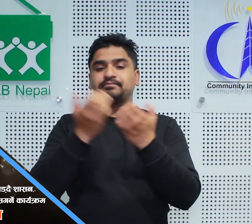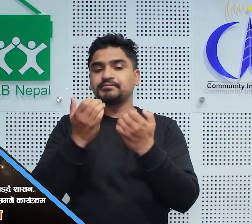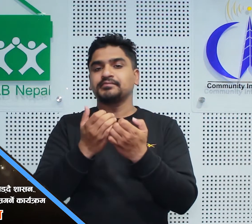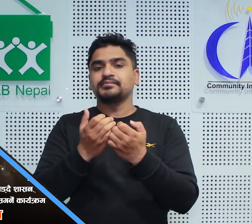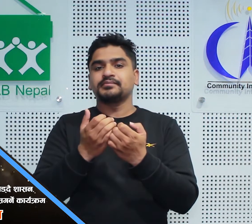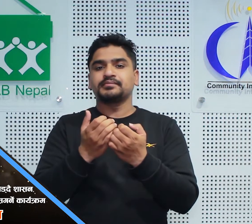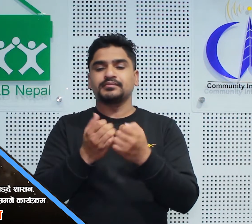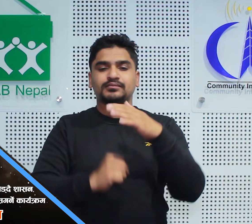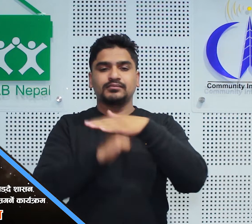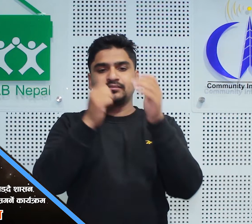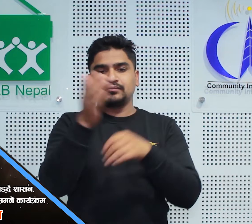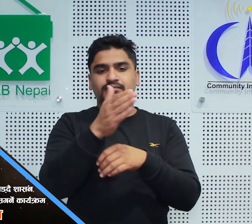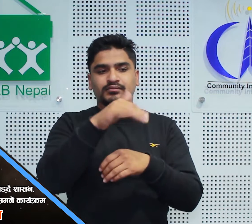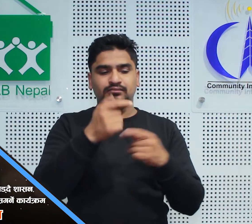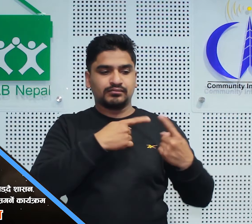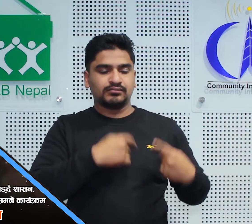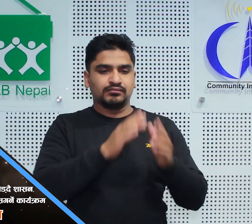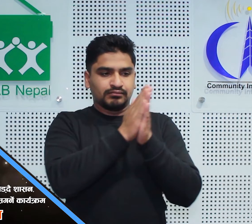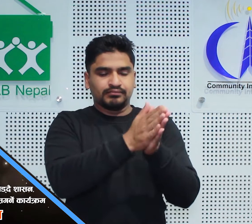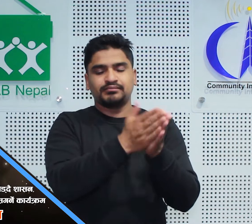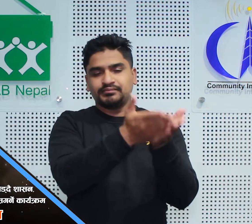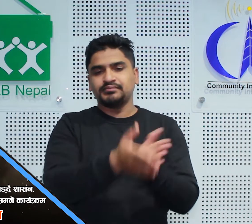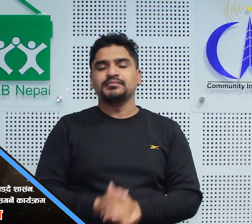हुन मुख्यमन्त्रीज्यूलाई हार्दिक अनुरोध गर्दछु।